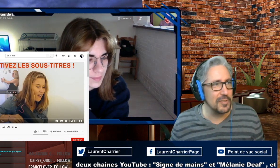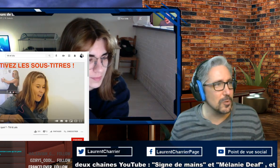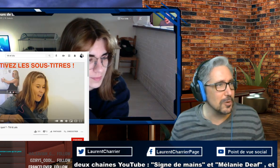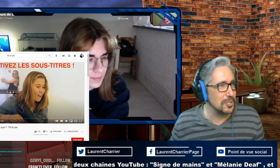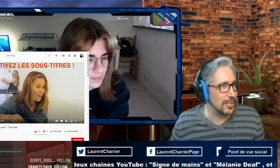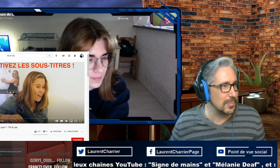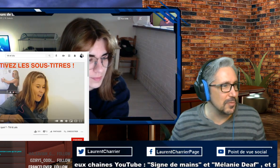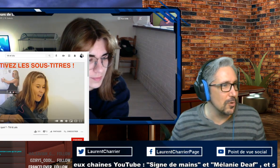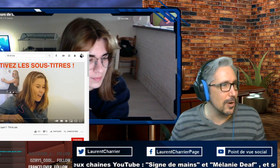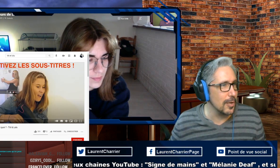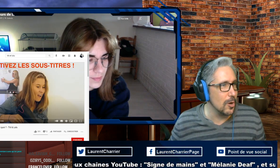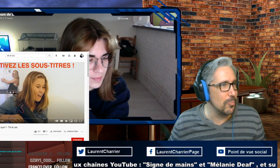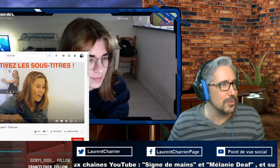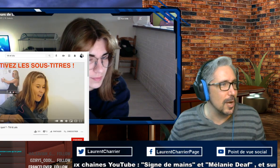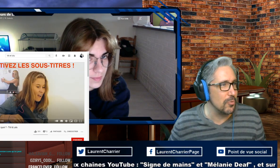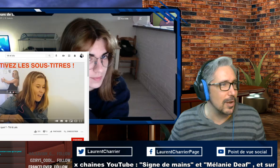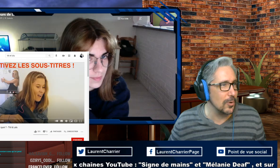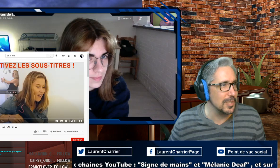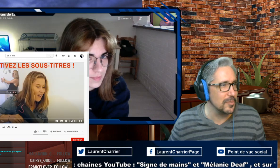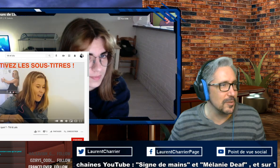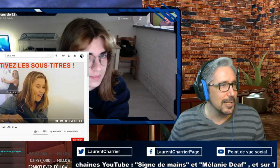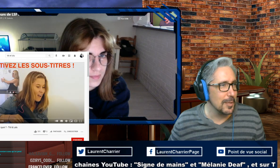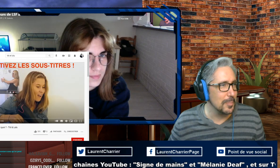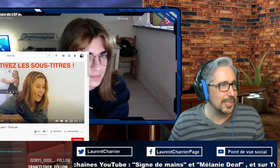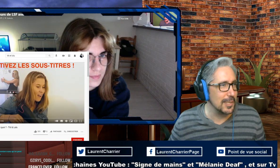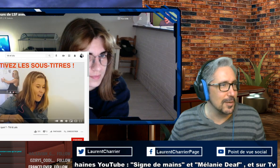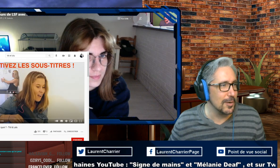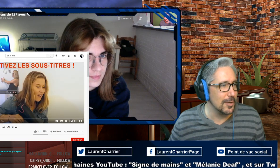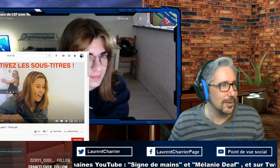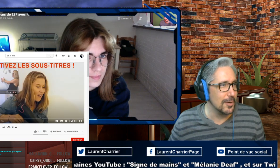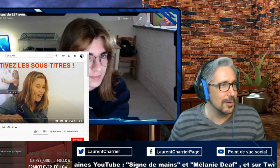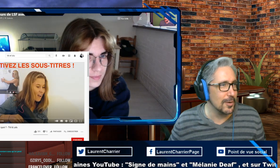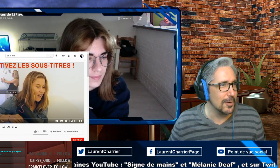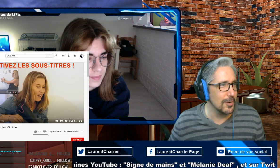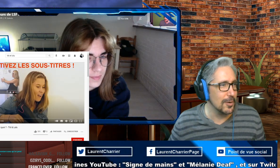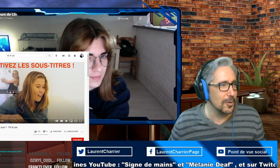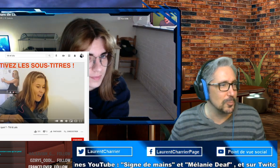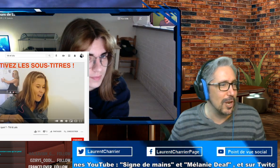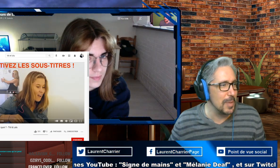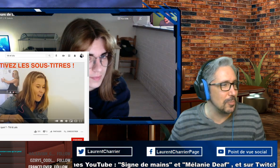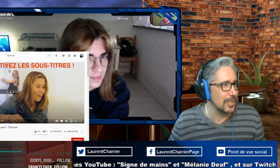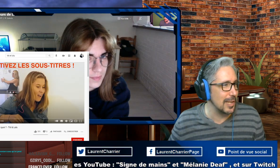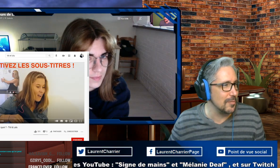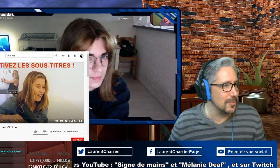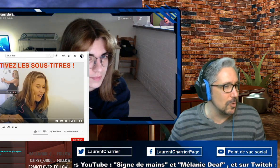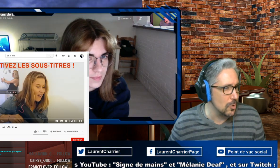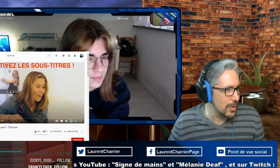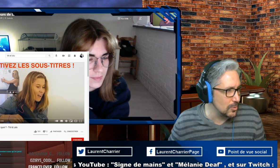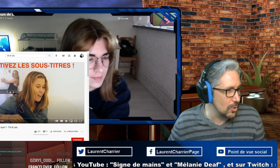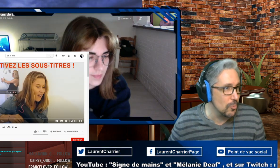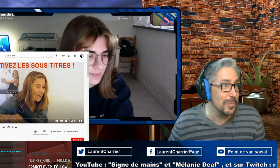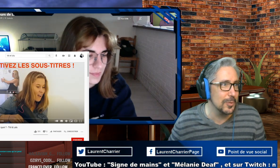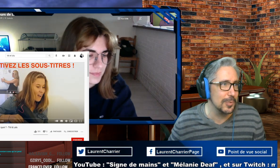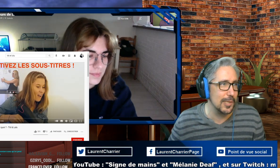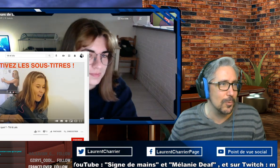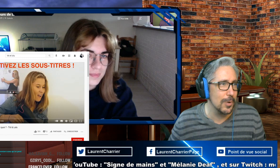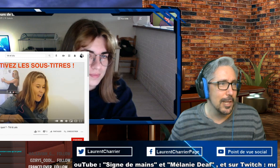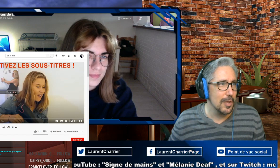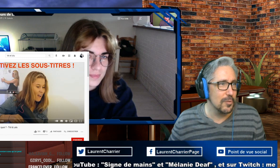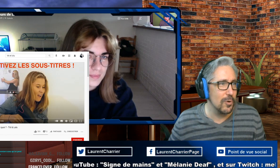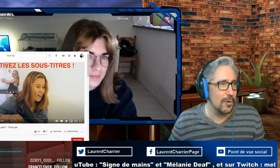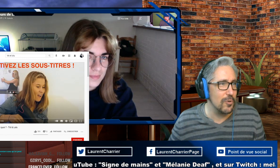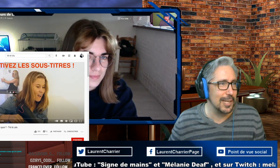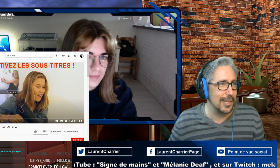Je mets la vidéo dans le chat, comme ça vous l'aurez plus tard pour la rediff. Mais c'est. Je peux la mettre peut-être la vidéo. Non, elle dure 8 minutes, c'est